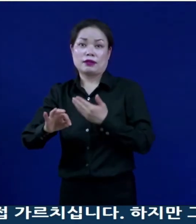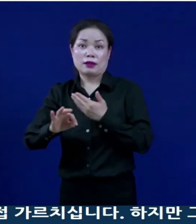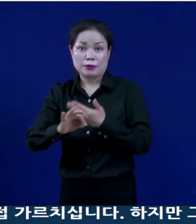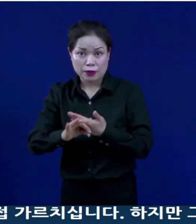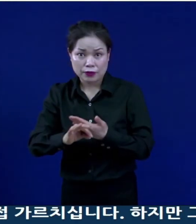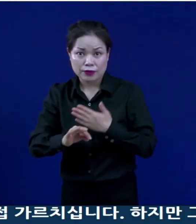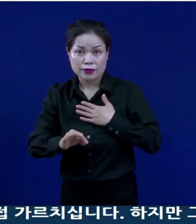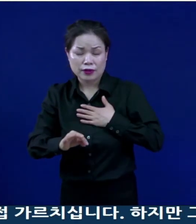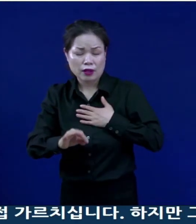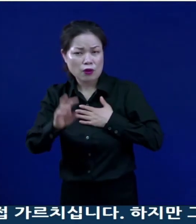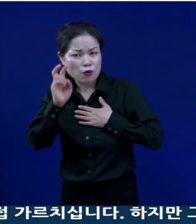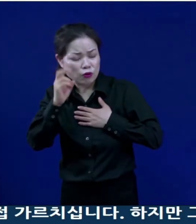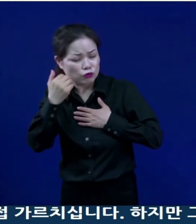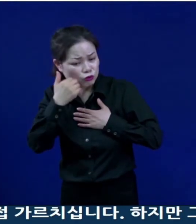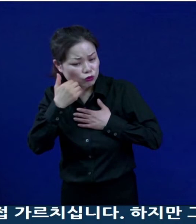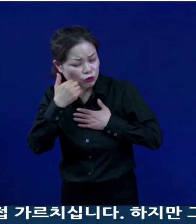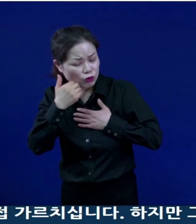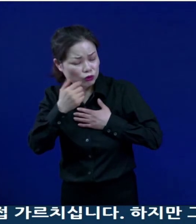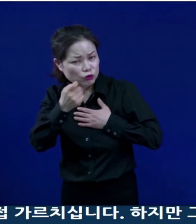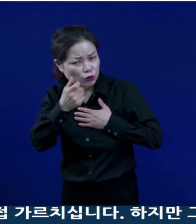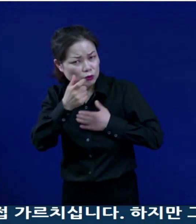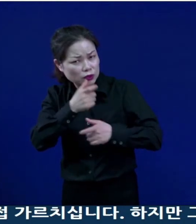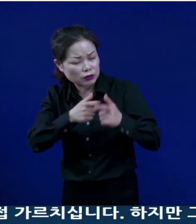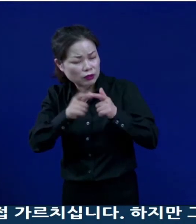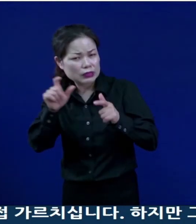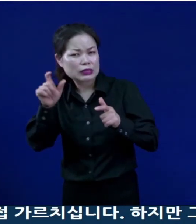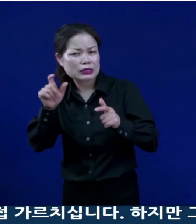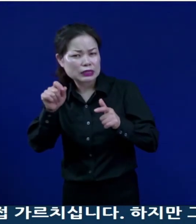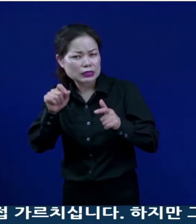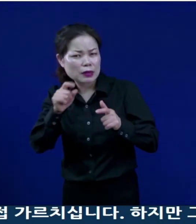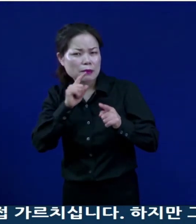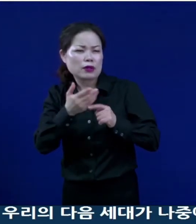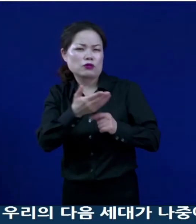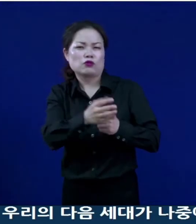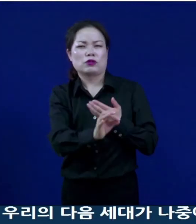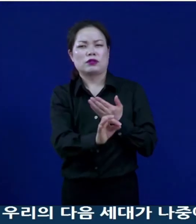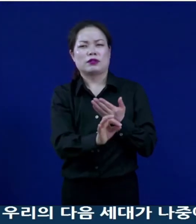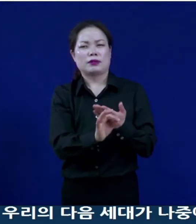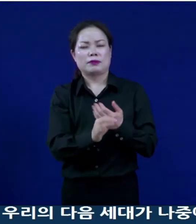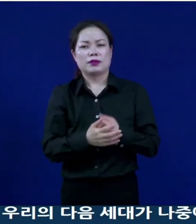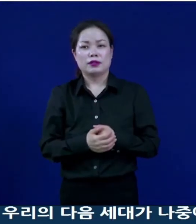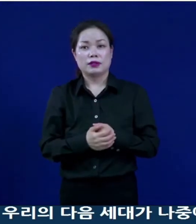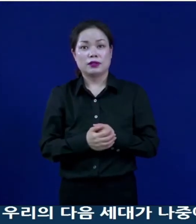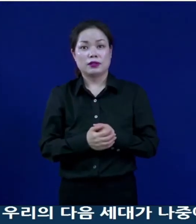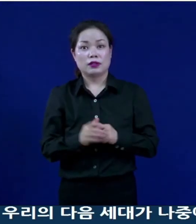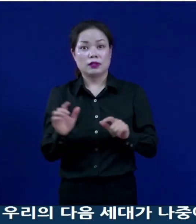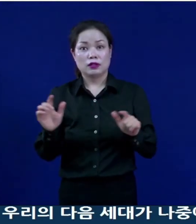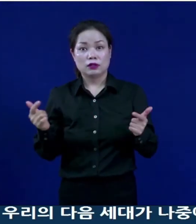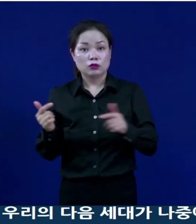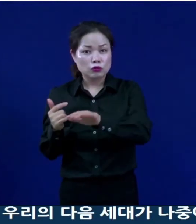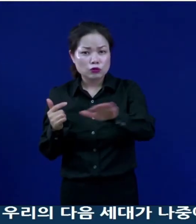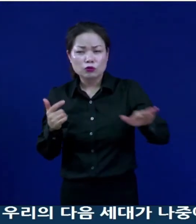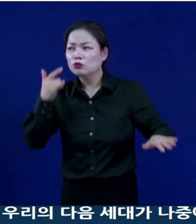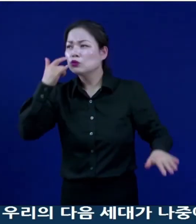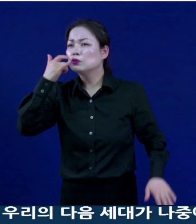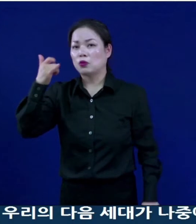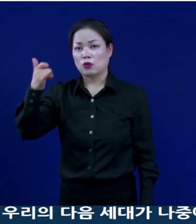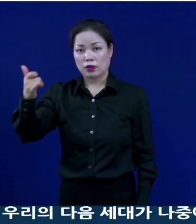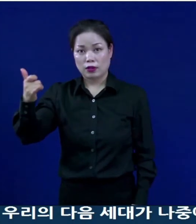내가 혹 누군가 내게 조금만 더 일찍 말해 주었더라면, 아니 우리의